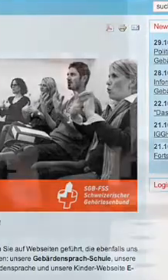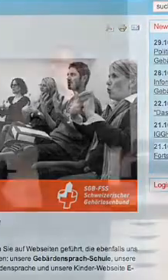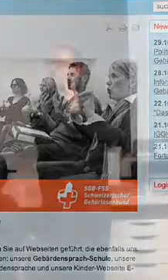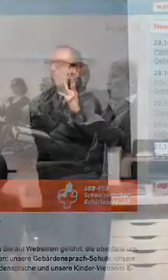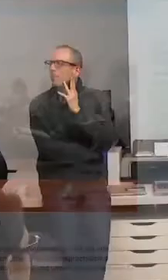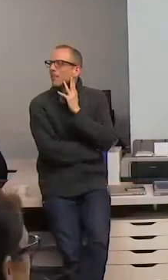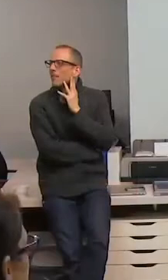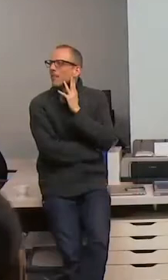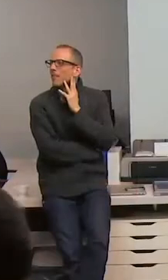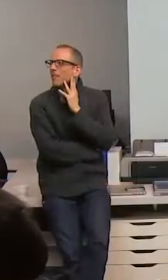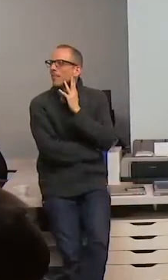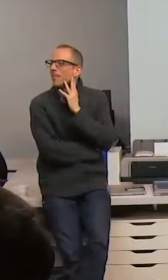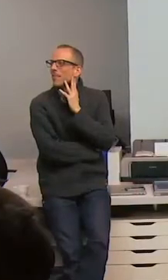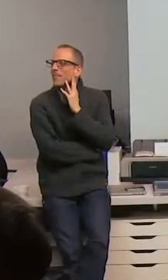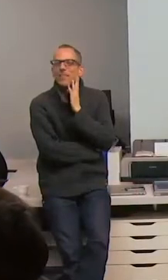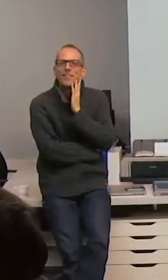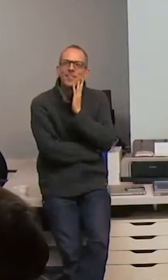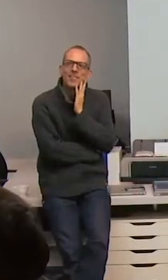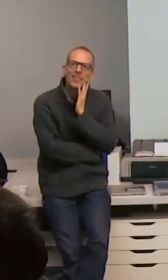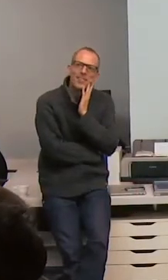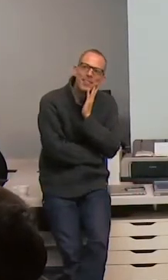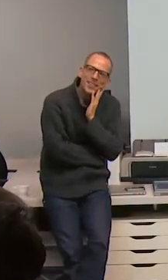anderes mit Gebärdensprachgebärden.